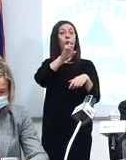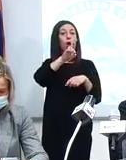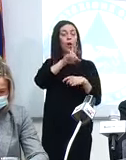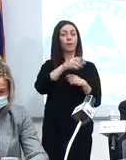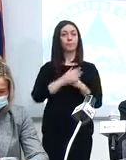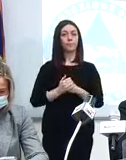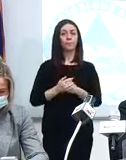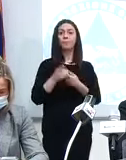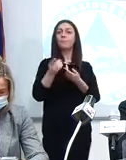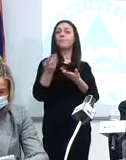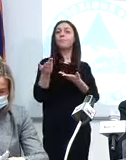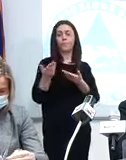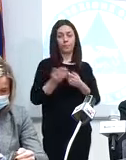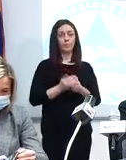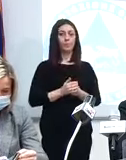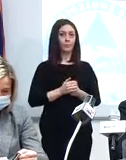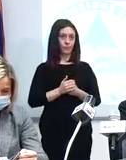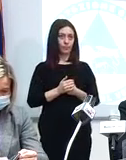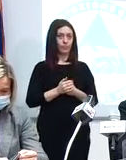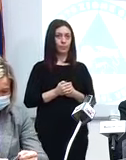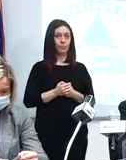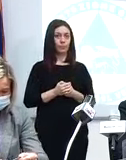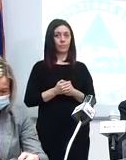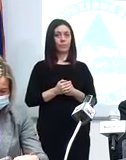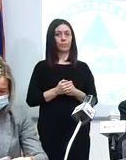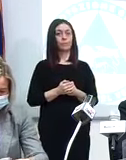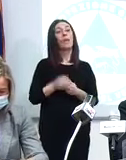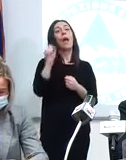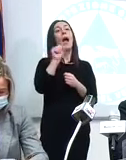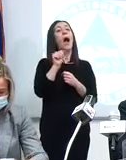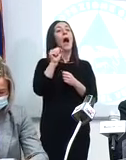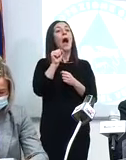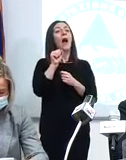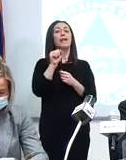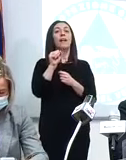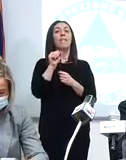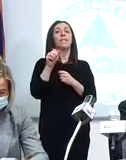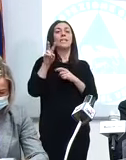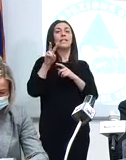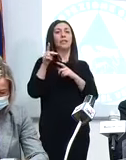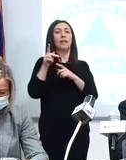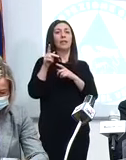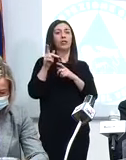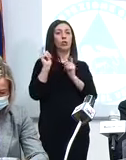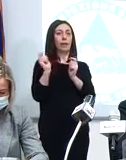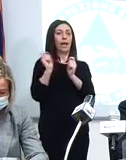Prego. Ada Zan del Gazzettino.